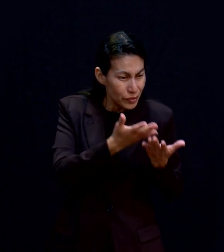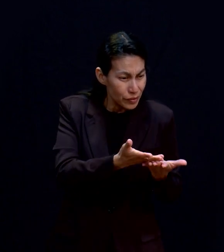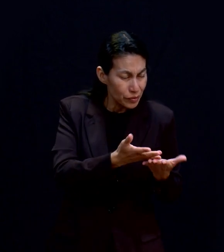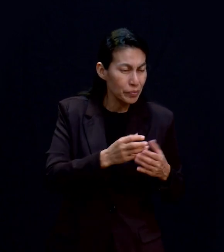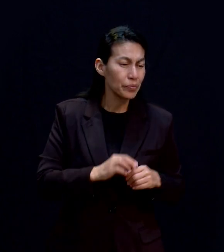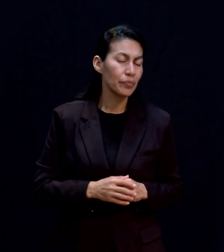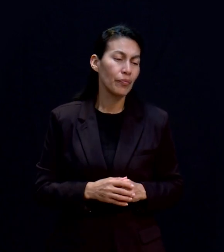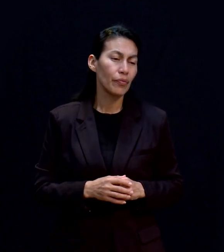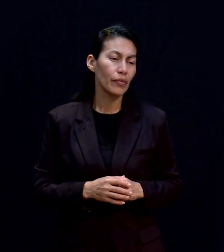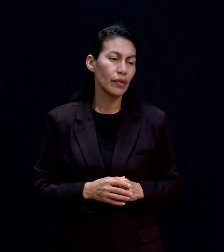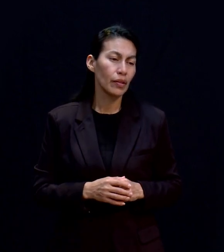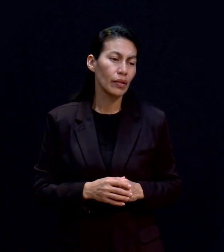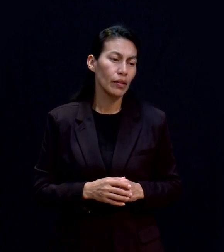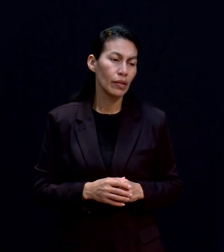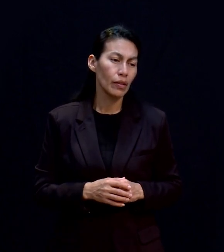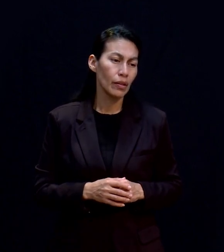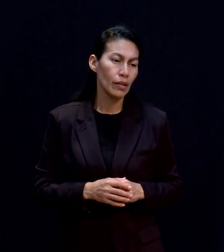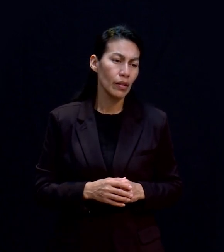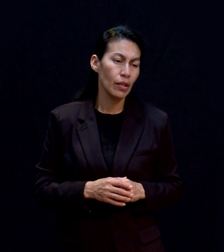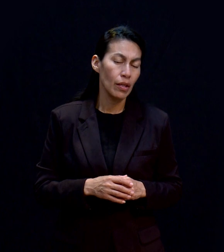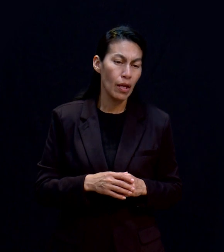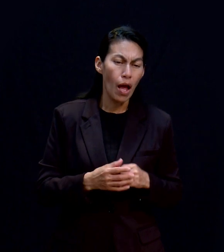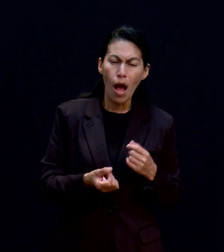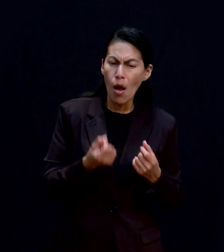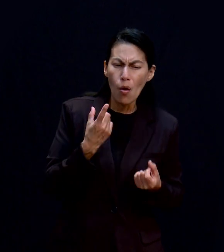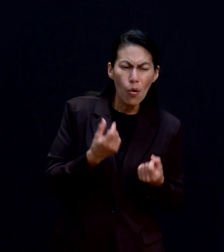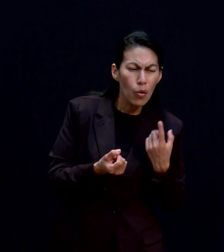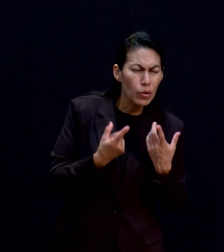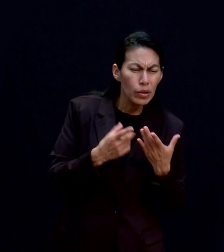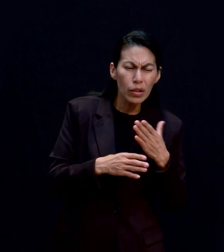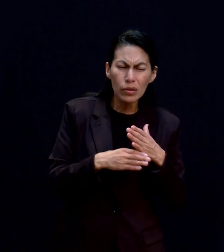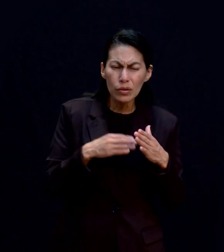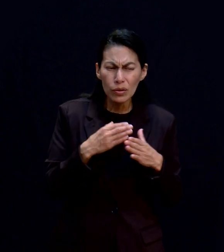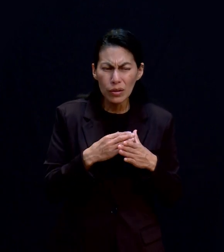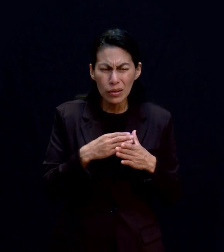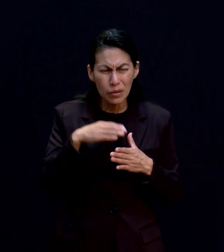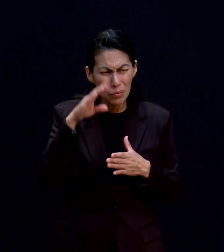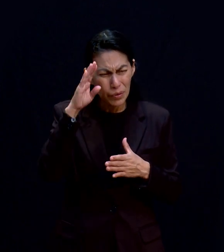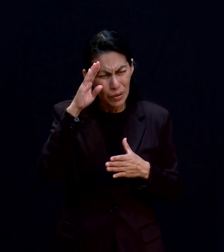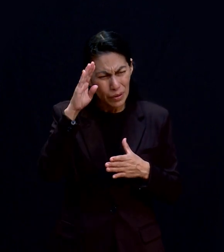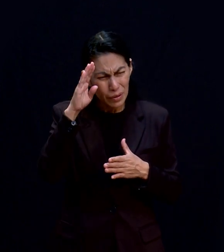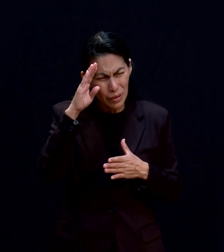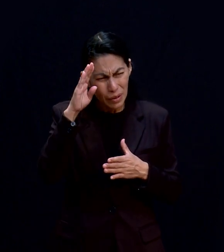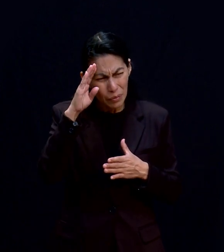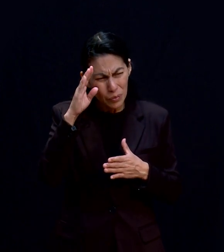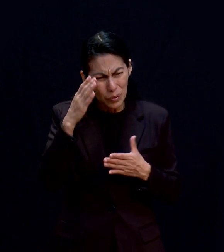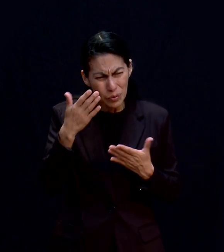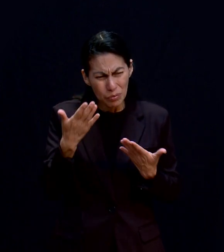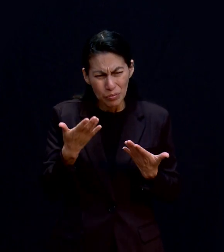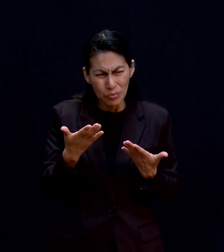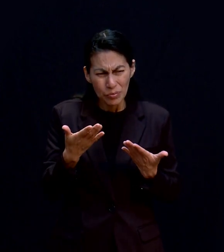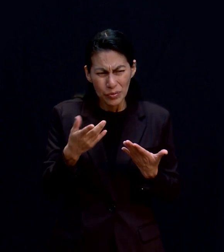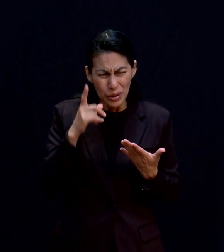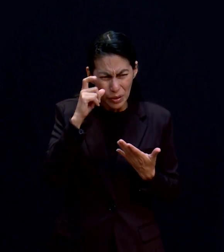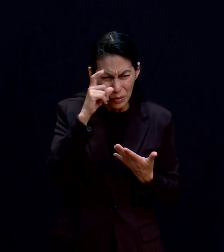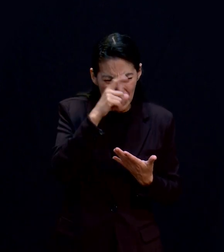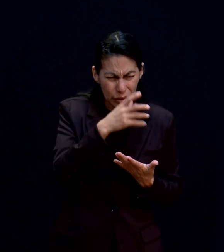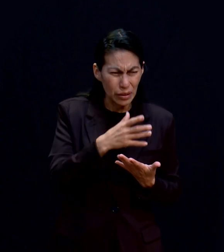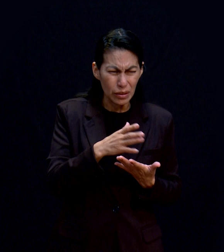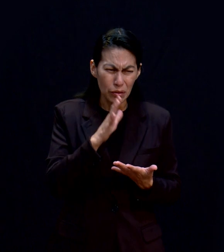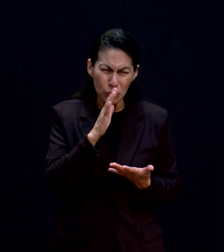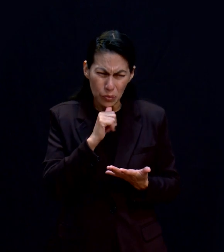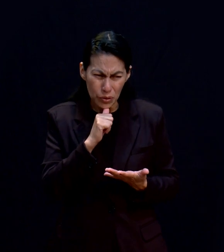través de detalles que podríamos pensar sobrenaturales que la